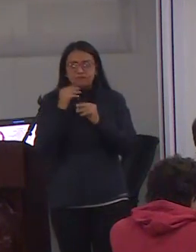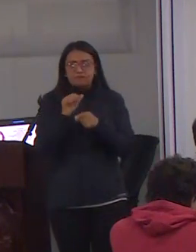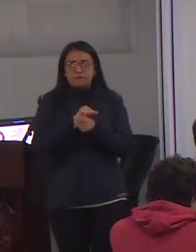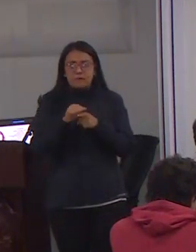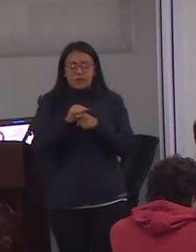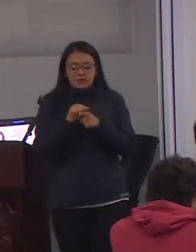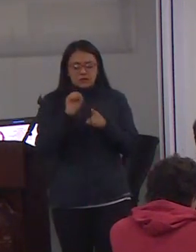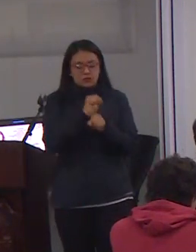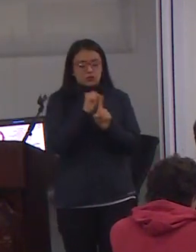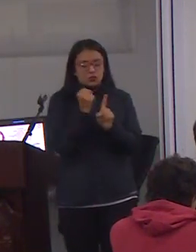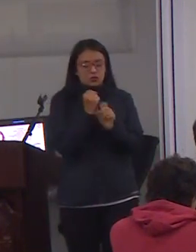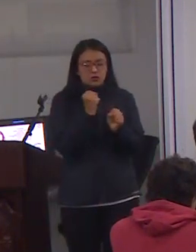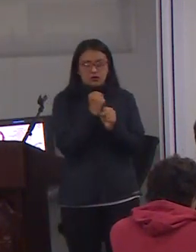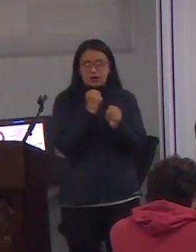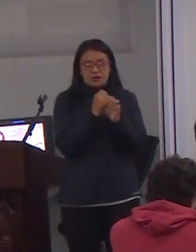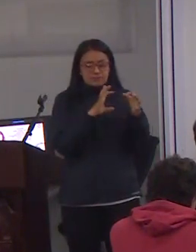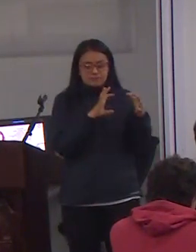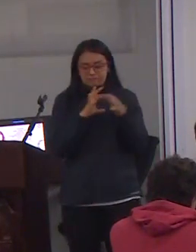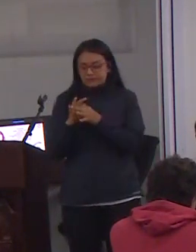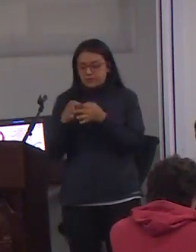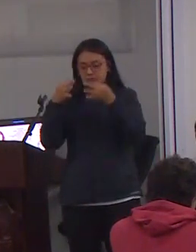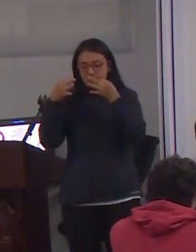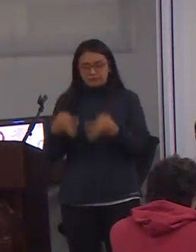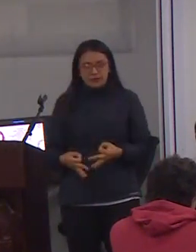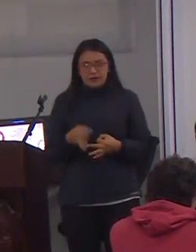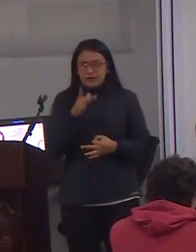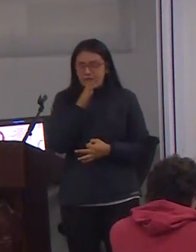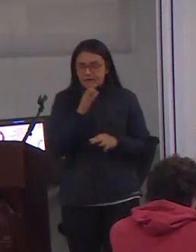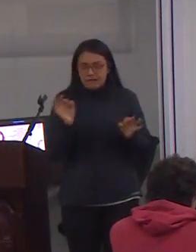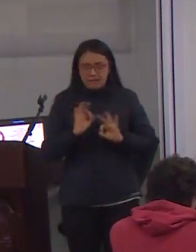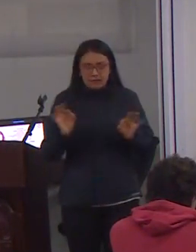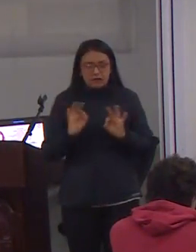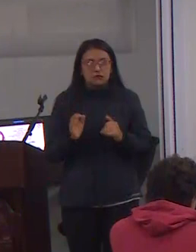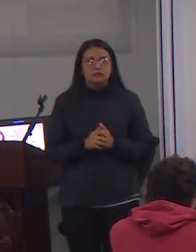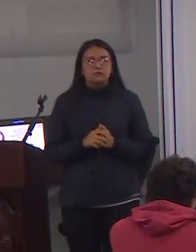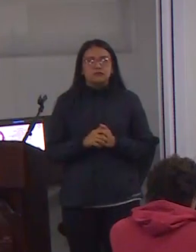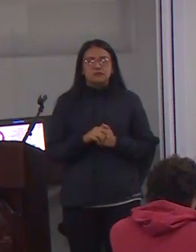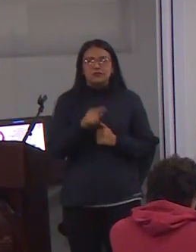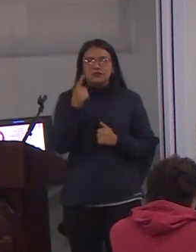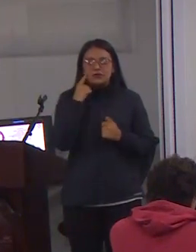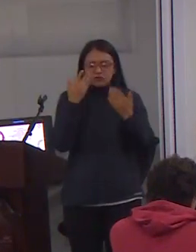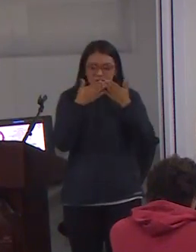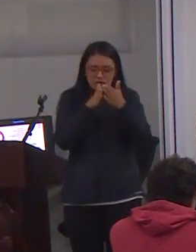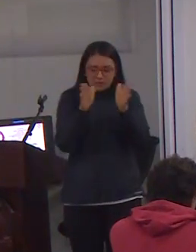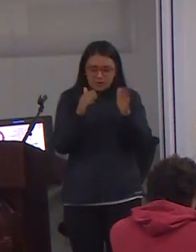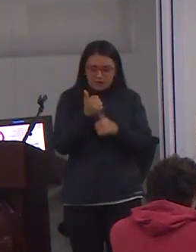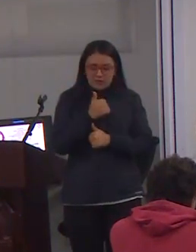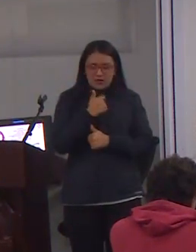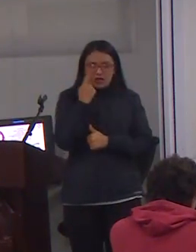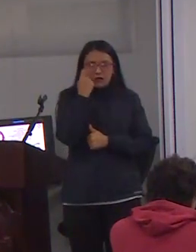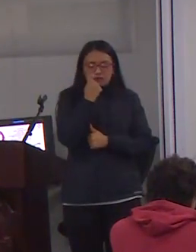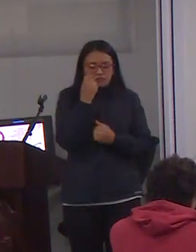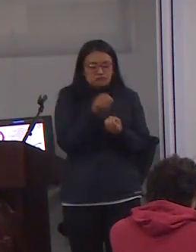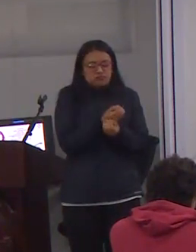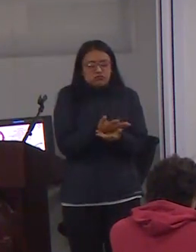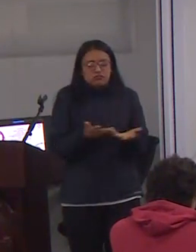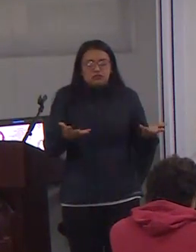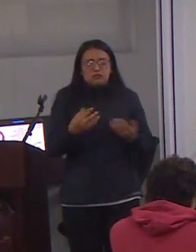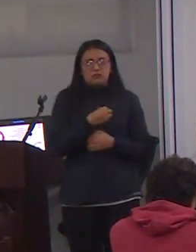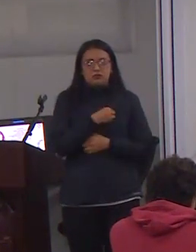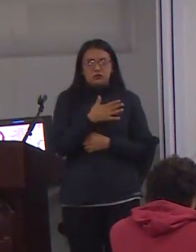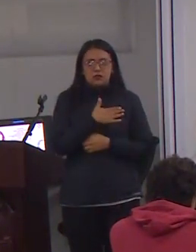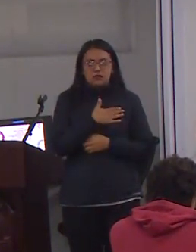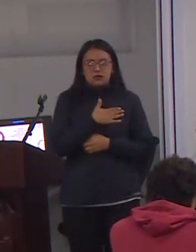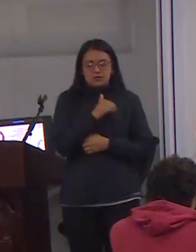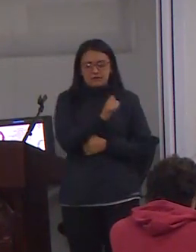práctica sociolaboral sin un vínculo laboral formal inicial sino dentro de esa amplia búsqueda y esa amplia gama de oportunidades